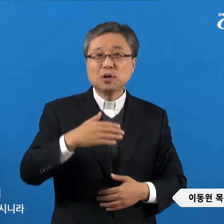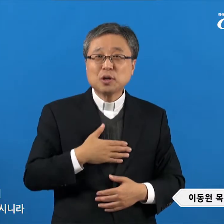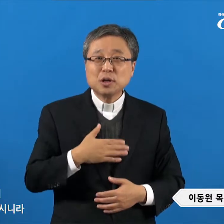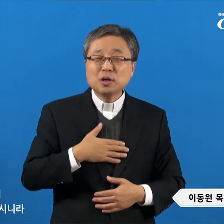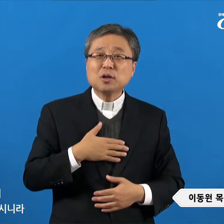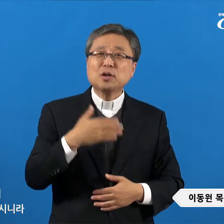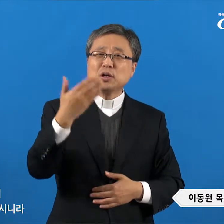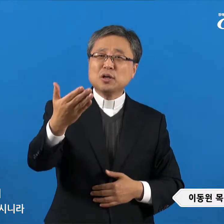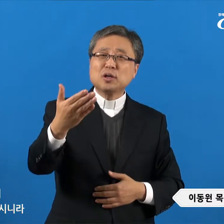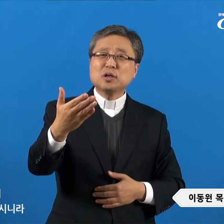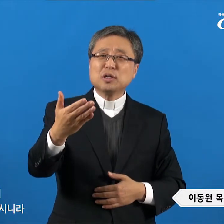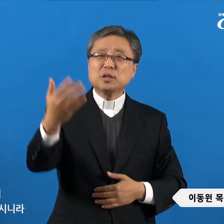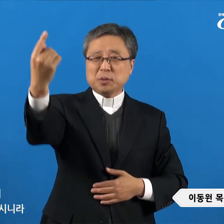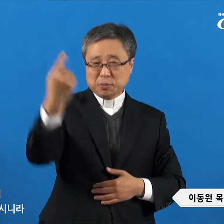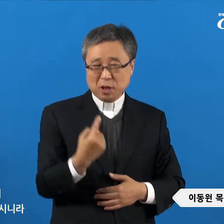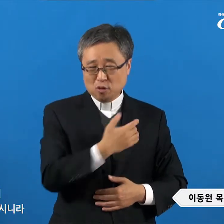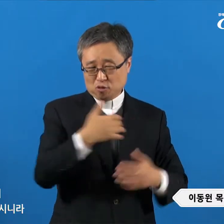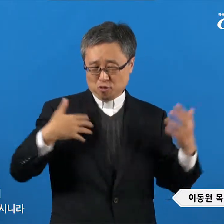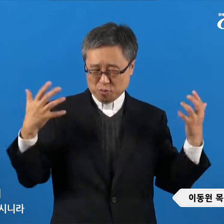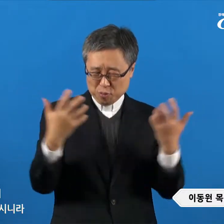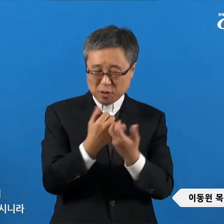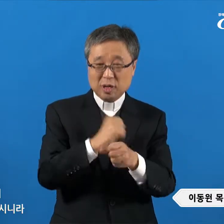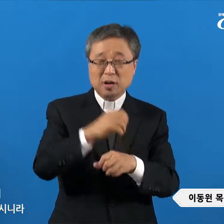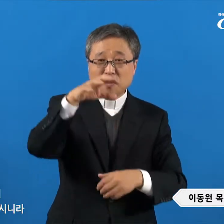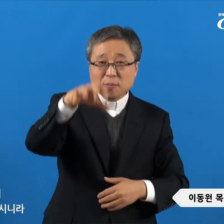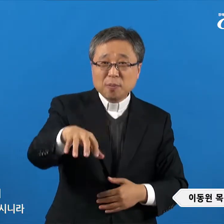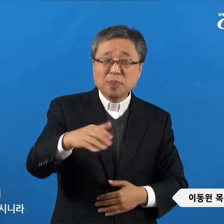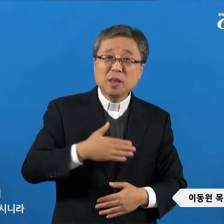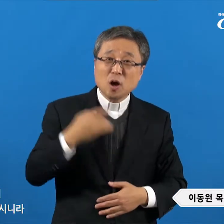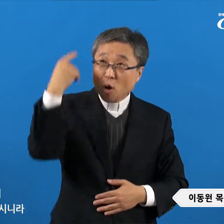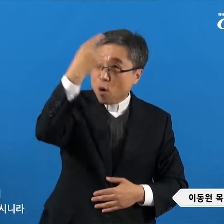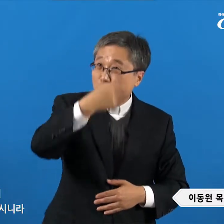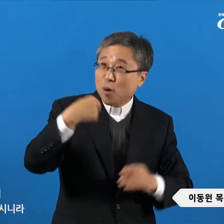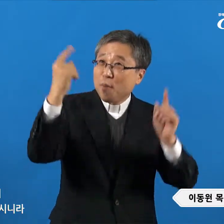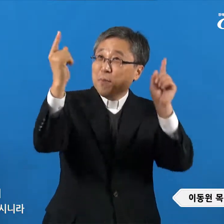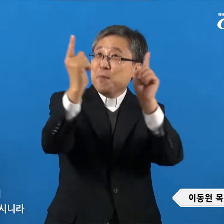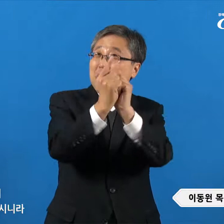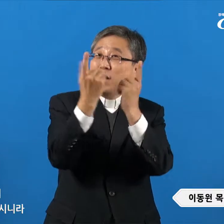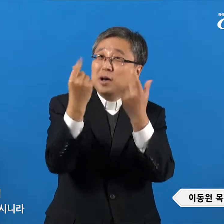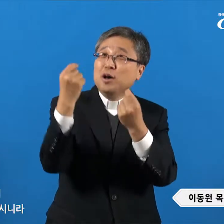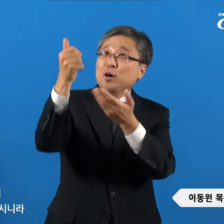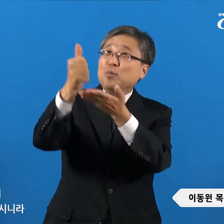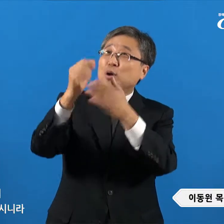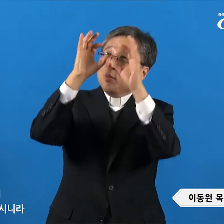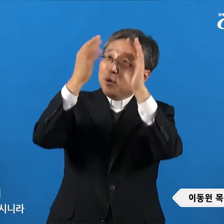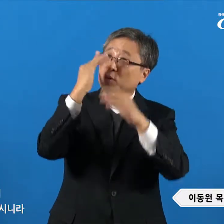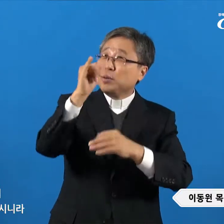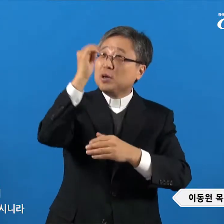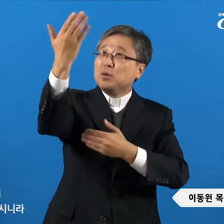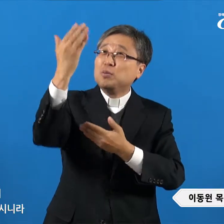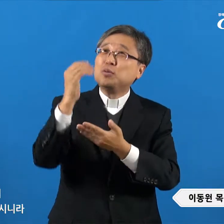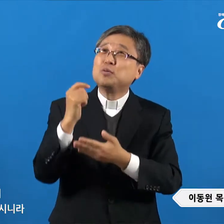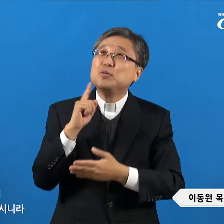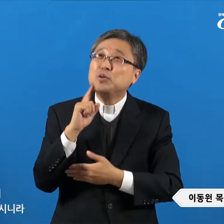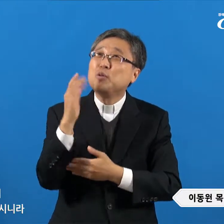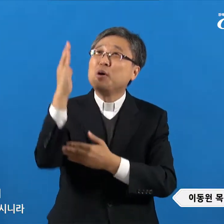임재가 충만한 것입니다. 얼굴과 얼굴을 맞대듯 그분을 볼 수가 있는 것, 그분의 영광이 충만한 것, 그분의